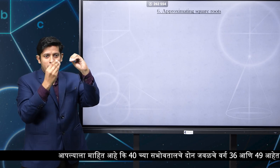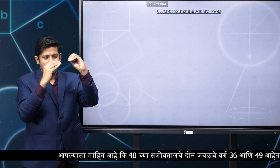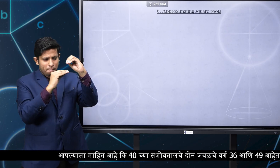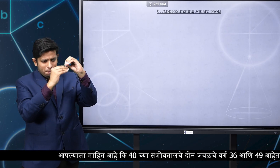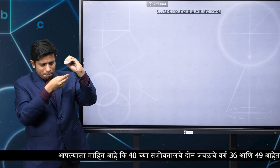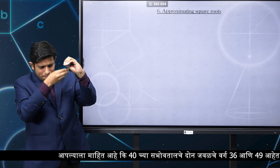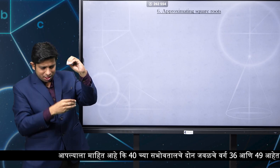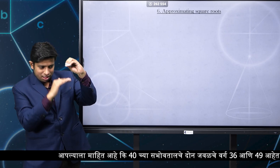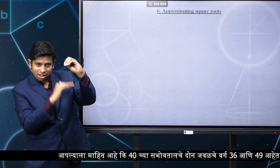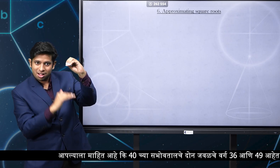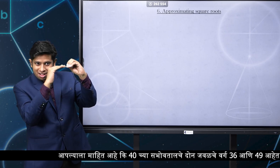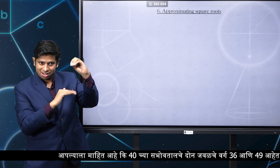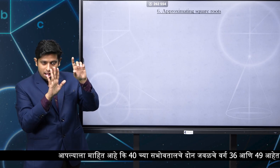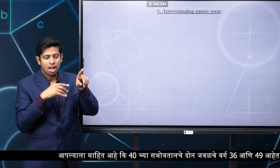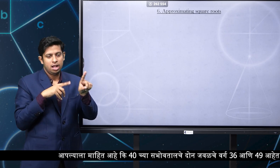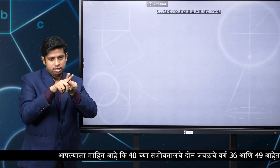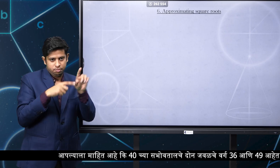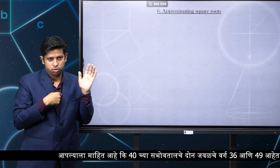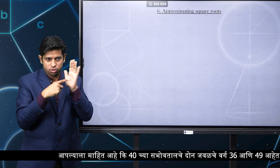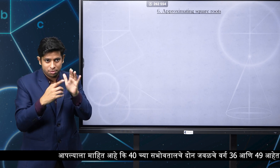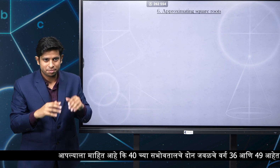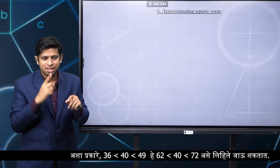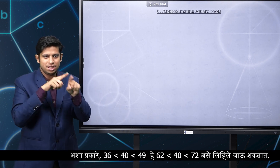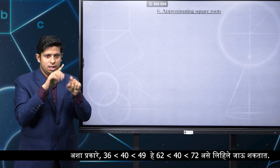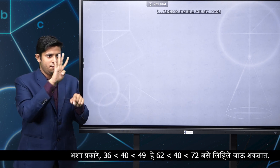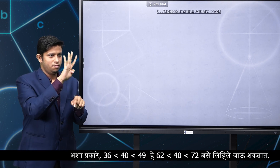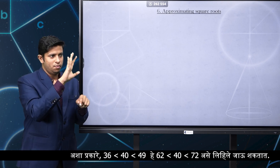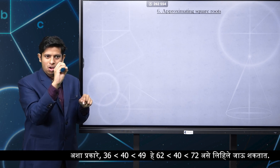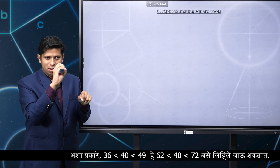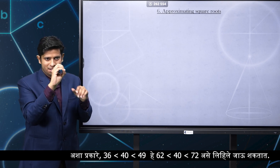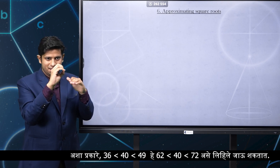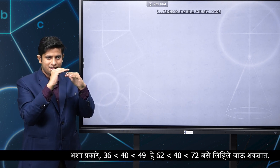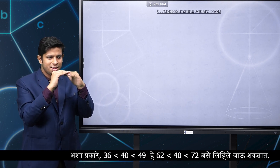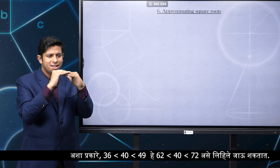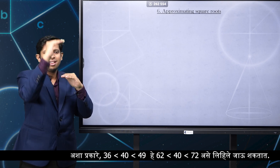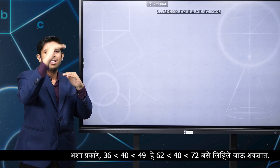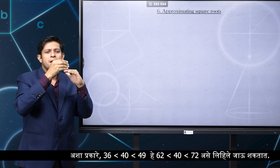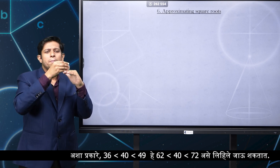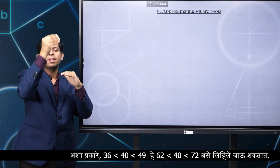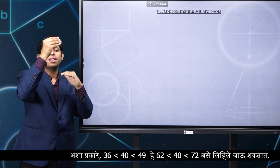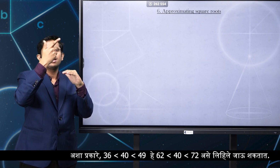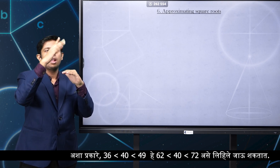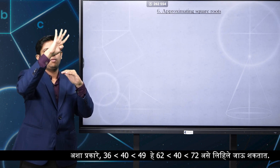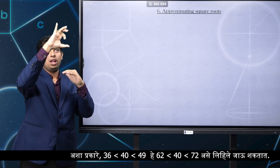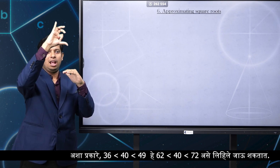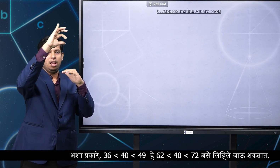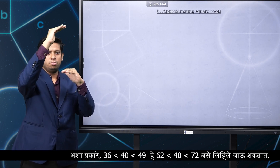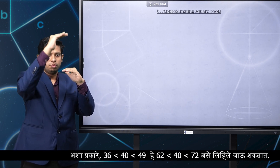जवळचे वर्ग 36 आणि 49 आहेत. अशा प्रकारे 36 लहान आहे 40 पेक्षा, 40 लहान